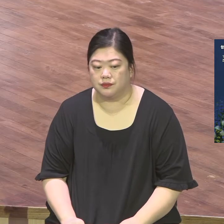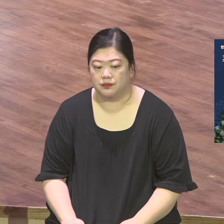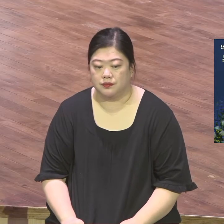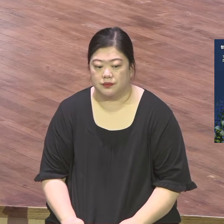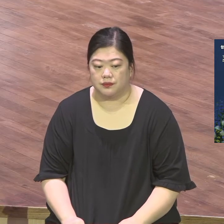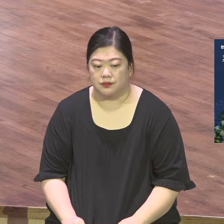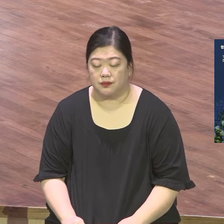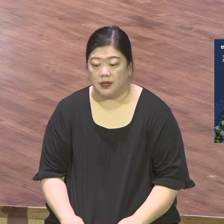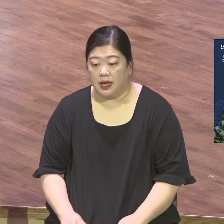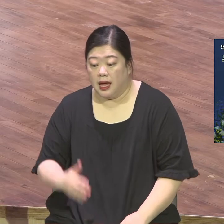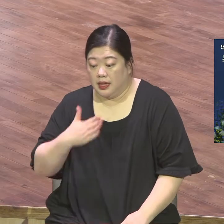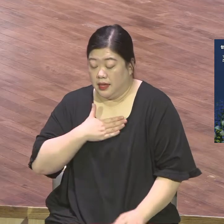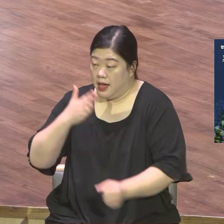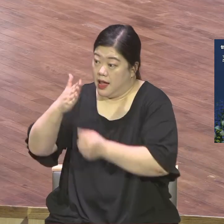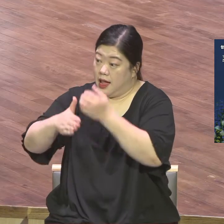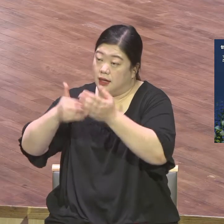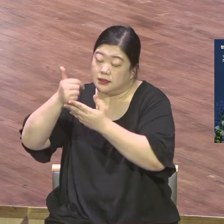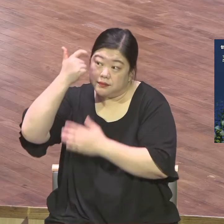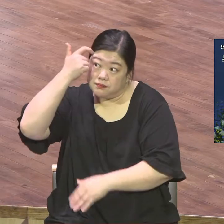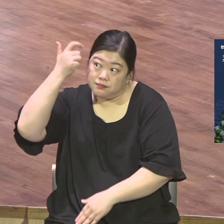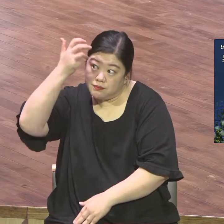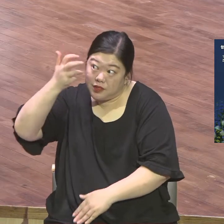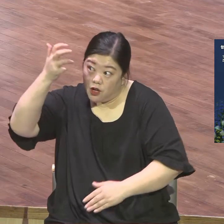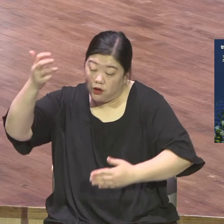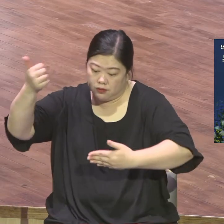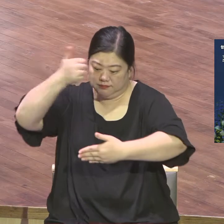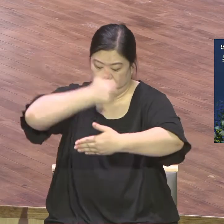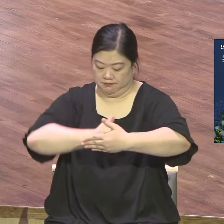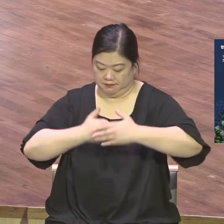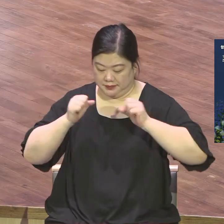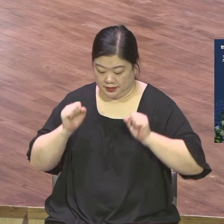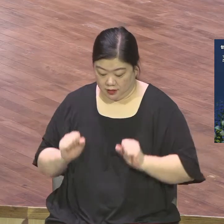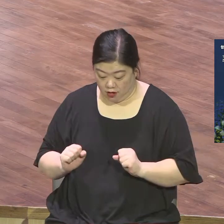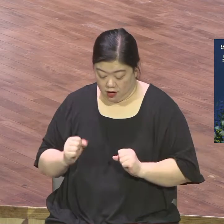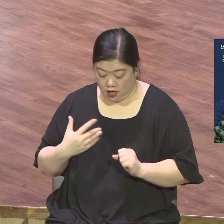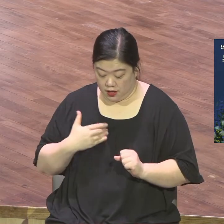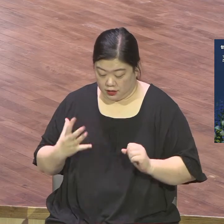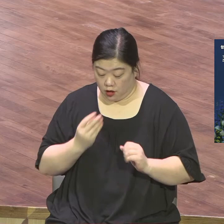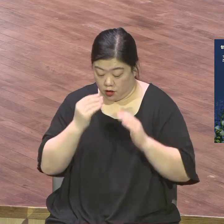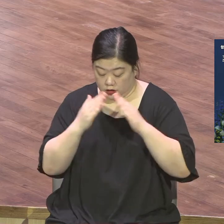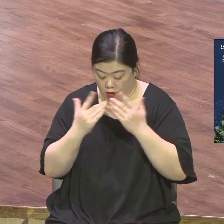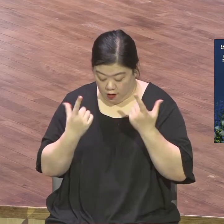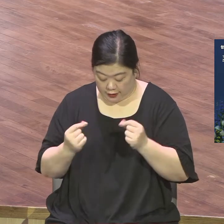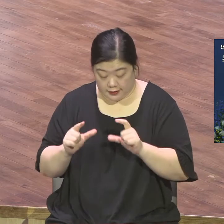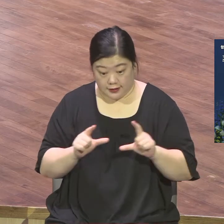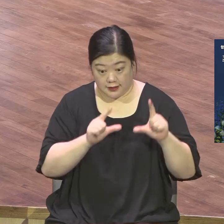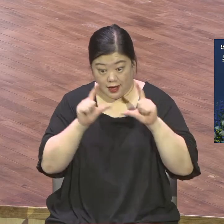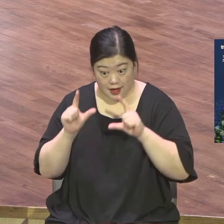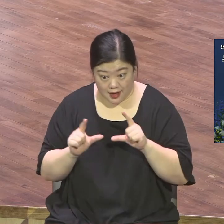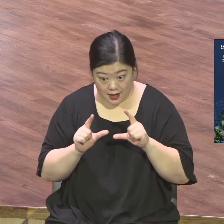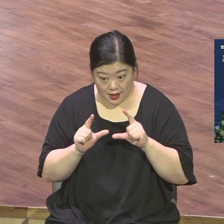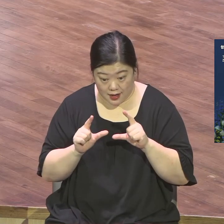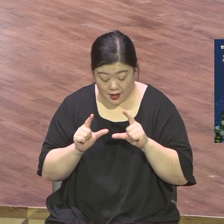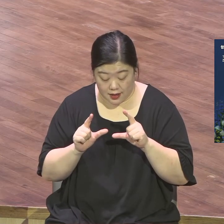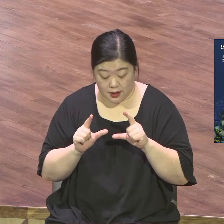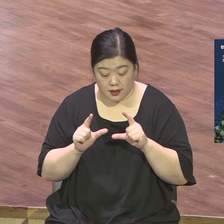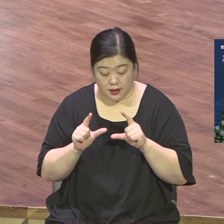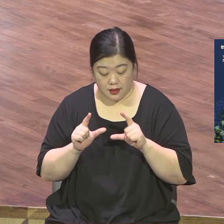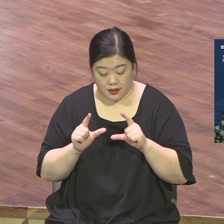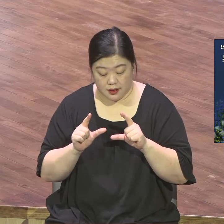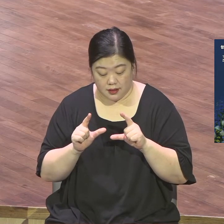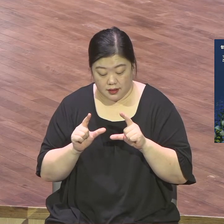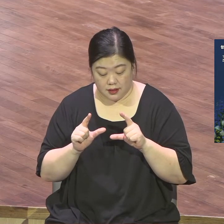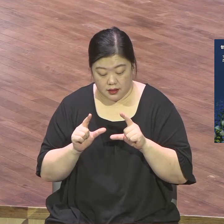이 존재로서의 삶의 플랫폼이 하나님의 말씀, 성경